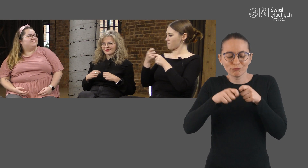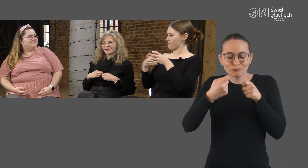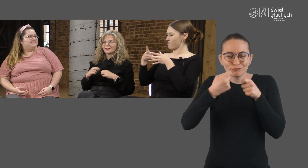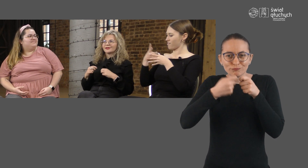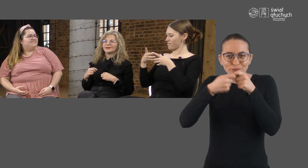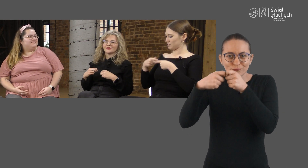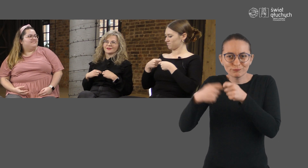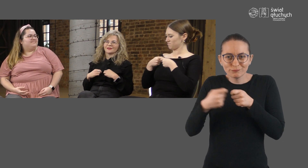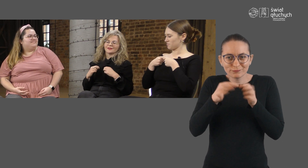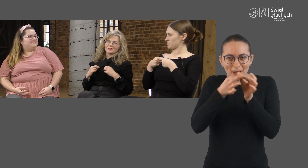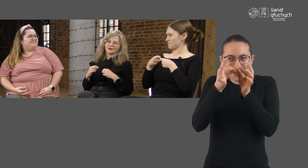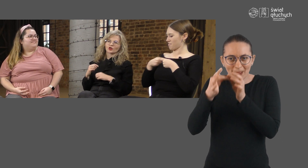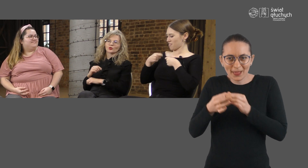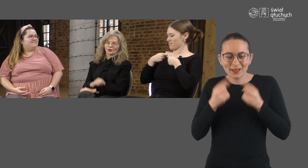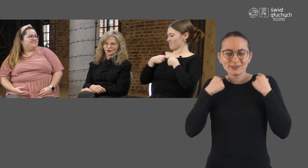pod